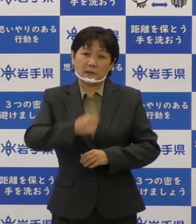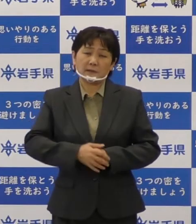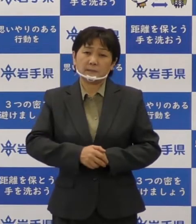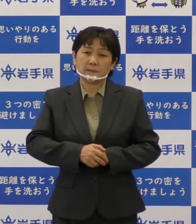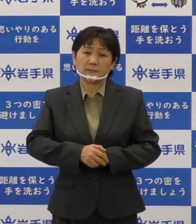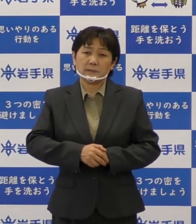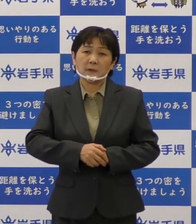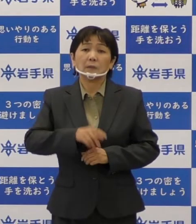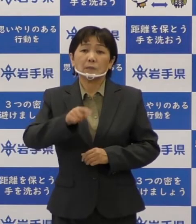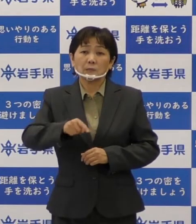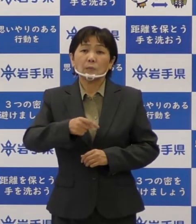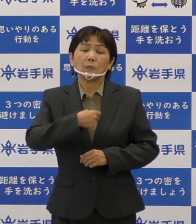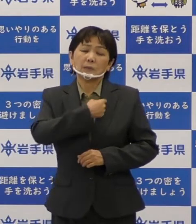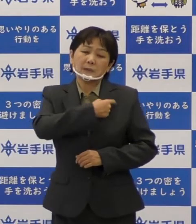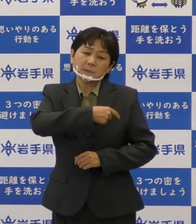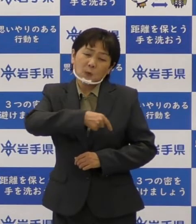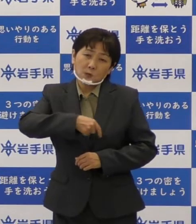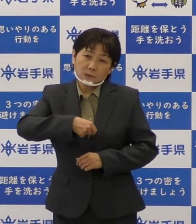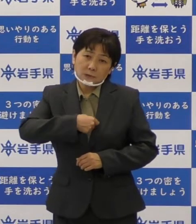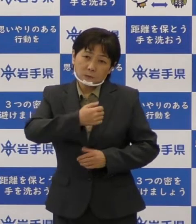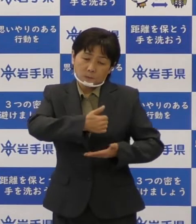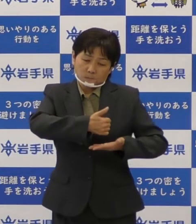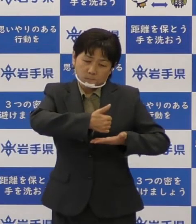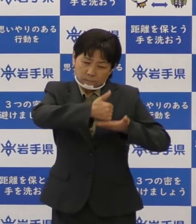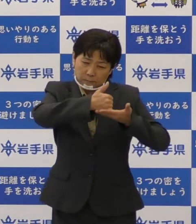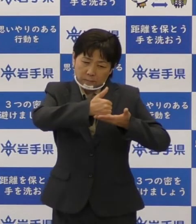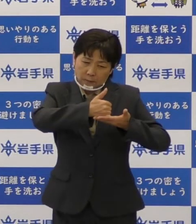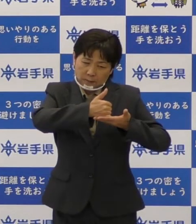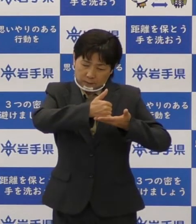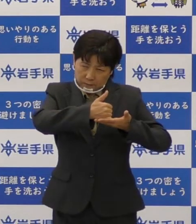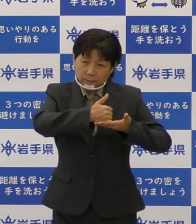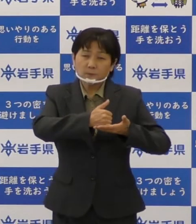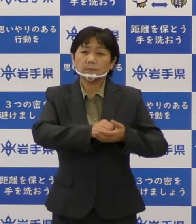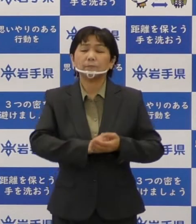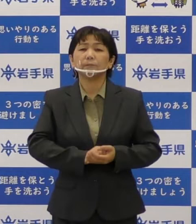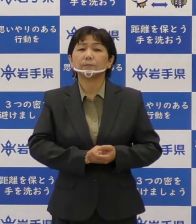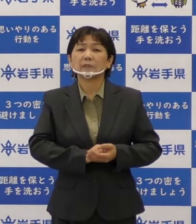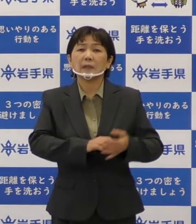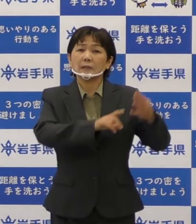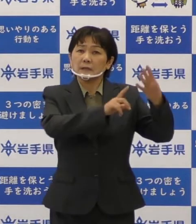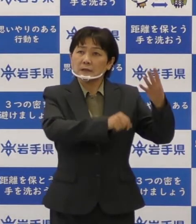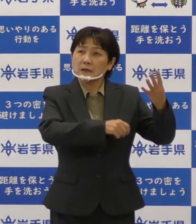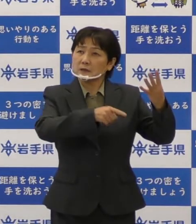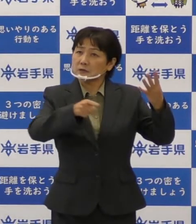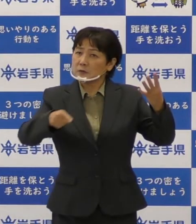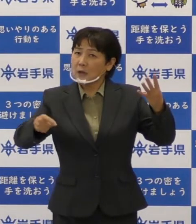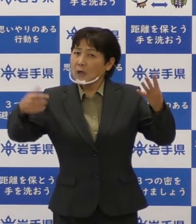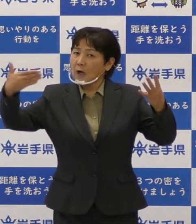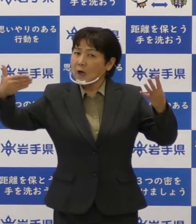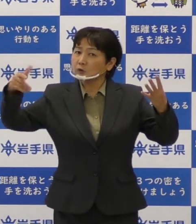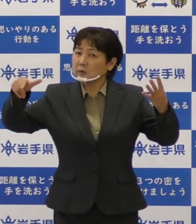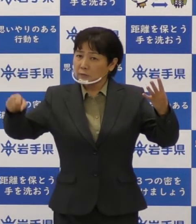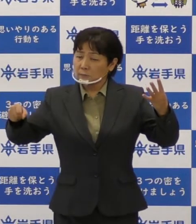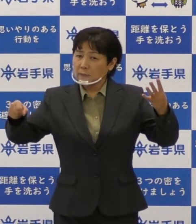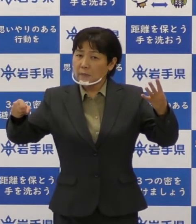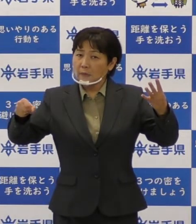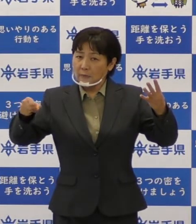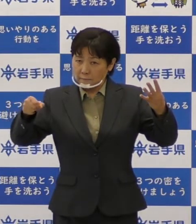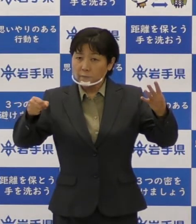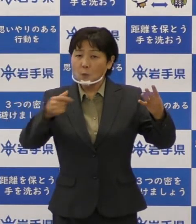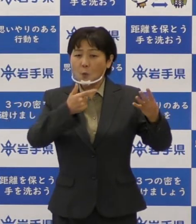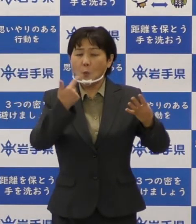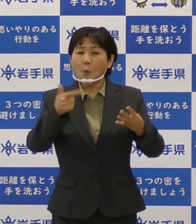て、4月から市民の受け方が支給、9月まで半年間にわたって、